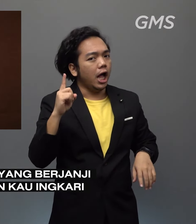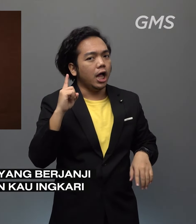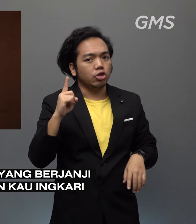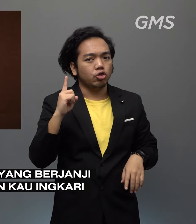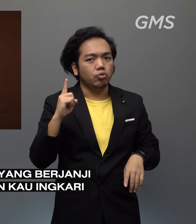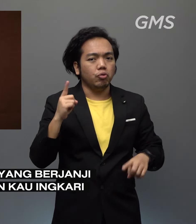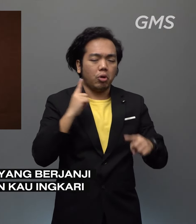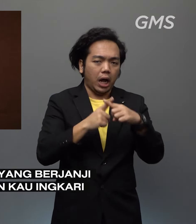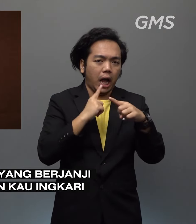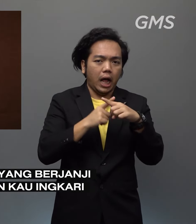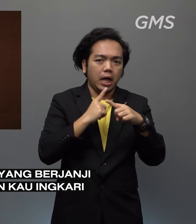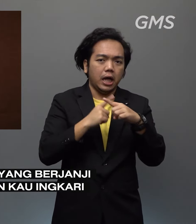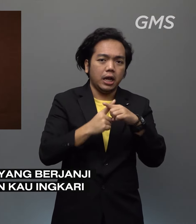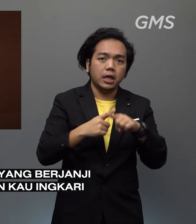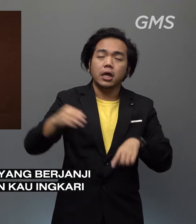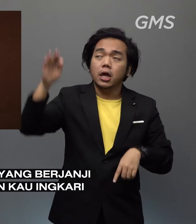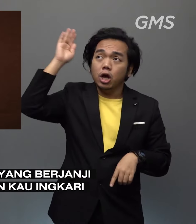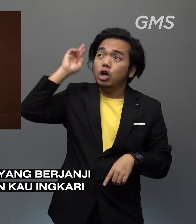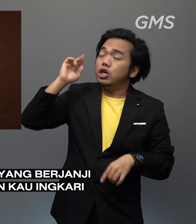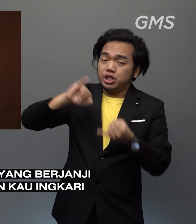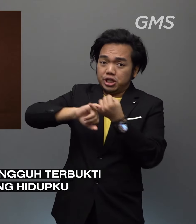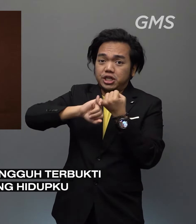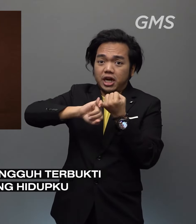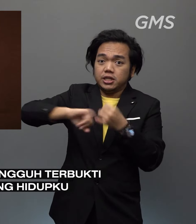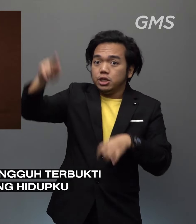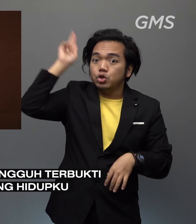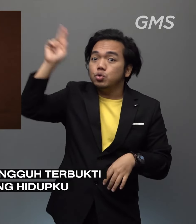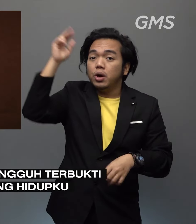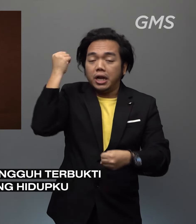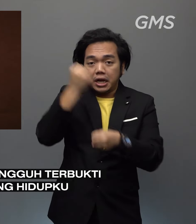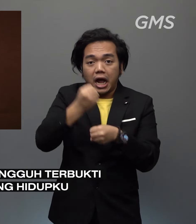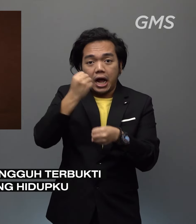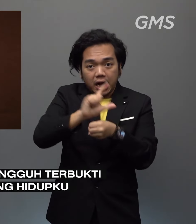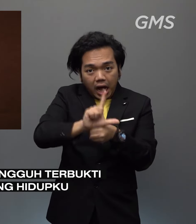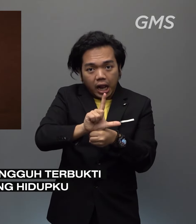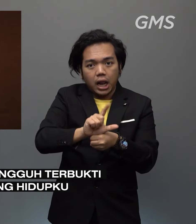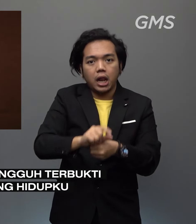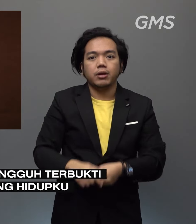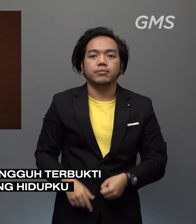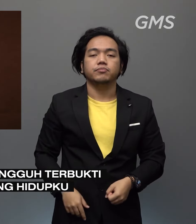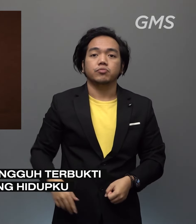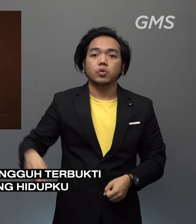sekalipun kau ingkari kesetiaanmu.